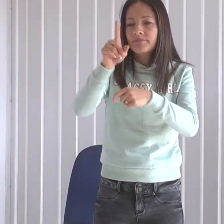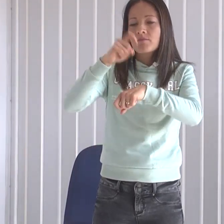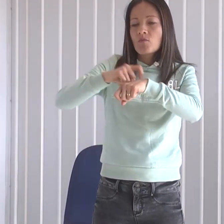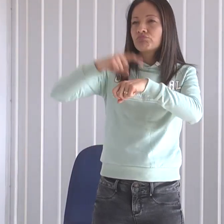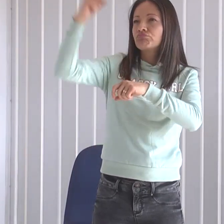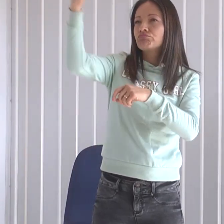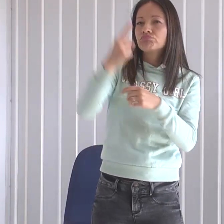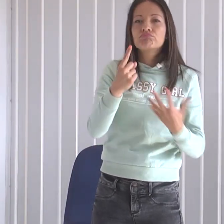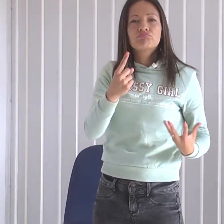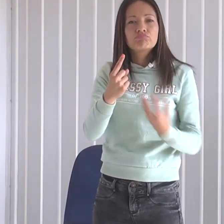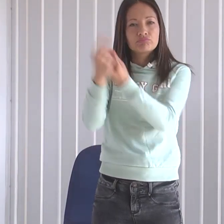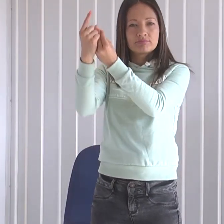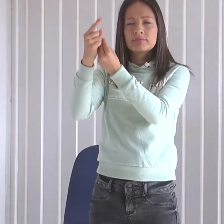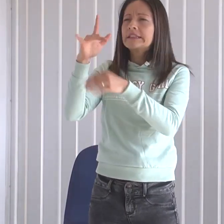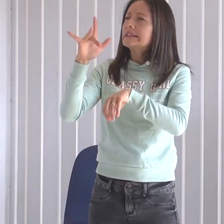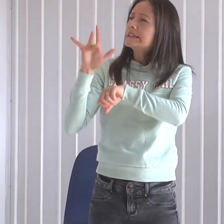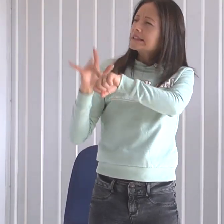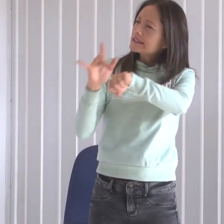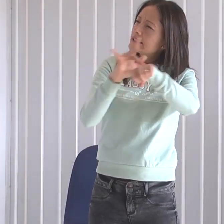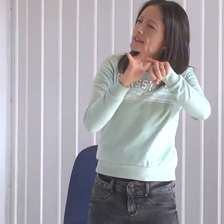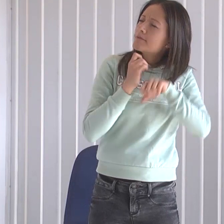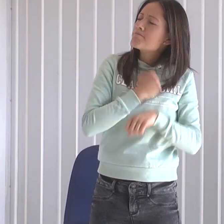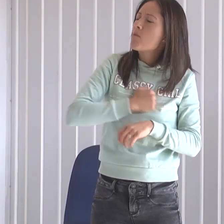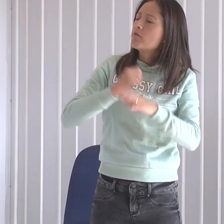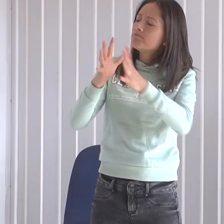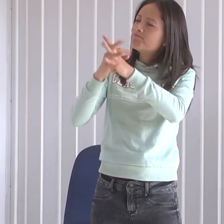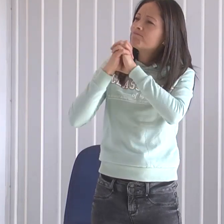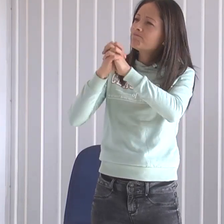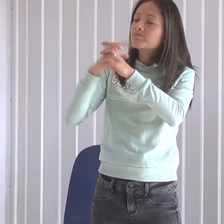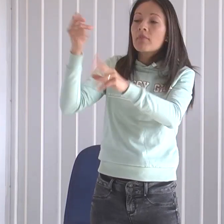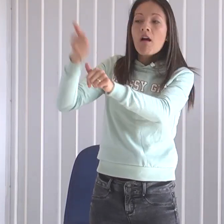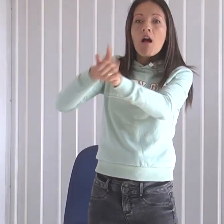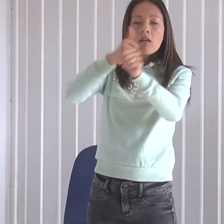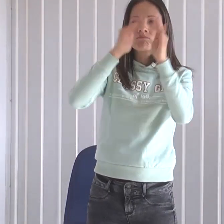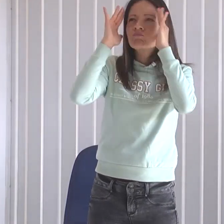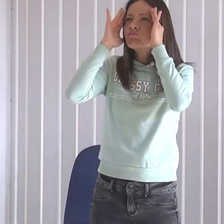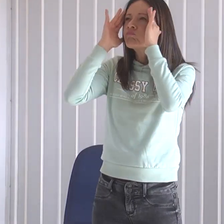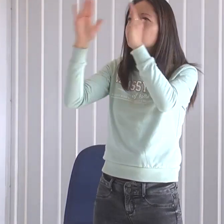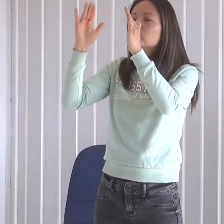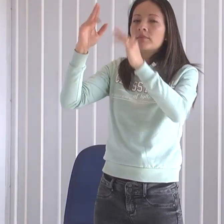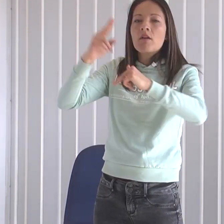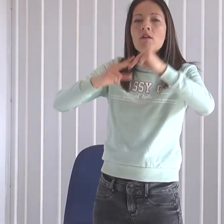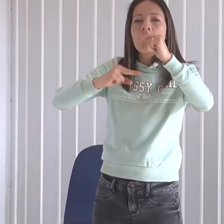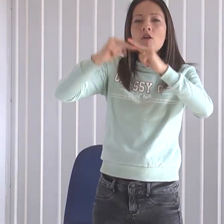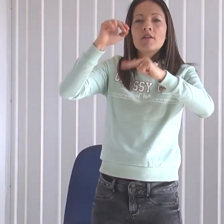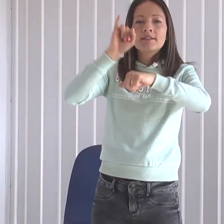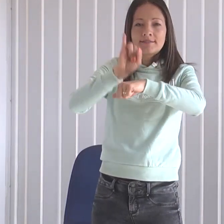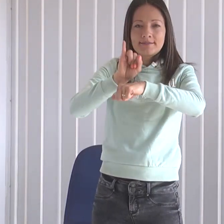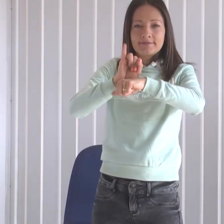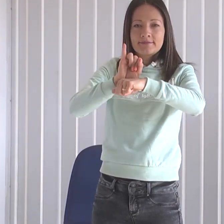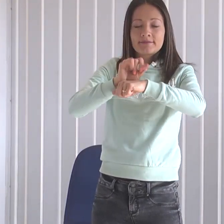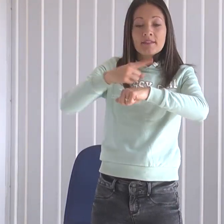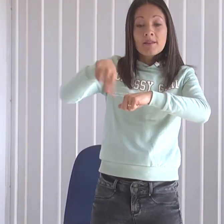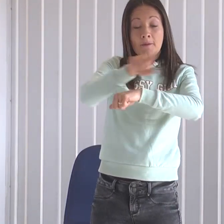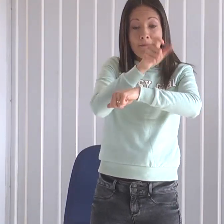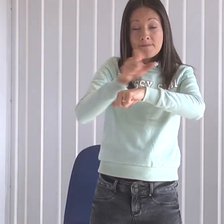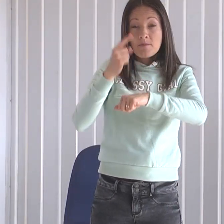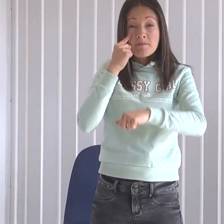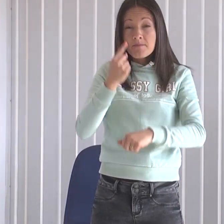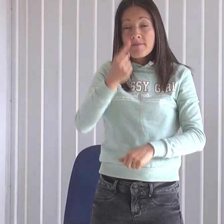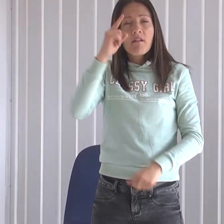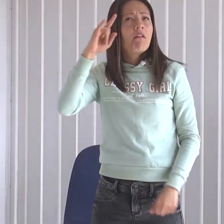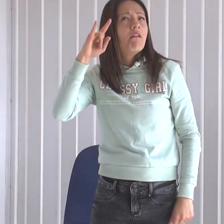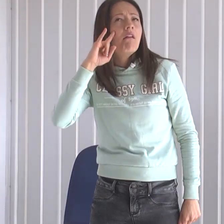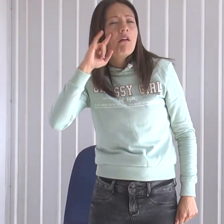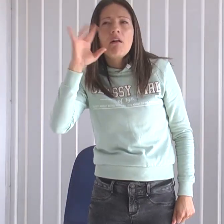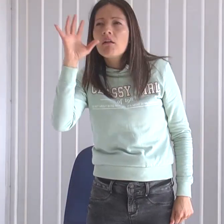regreses. Habla, por favor, Señor. Habla, por favor, y que cada uno de nosotros estemos atentos para edificar la iglesia y que las personas por primera vez, Señor, que